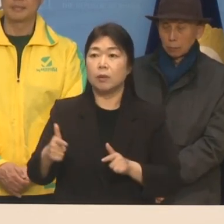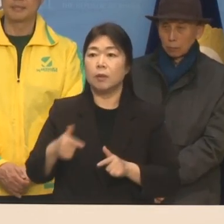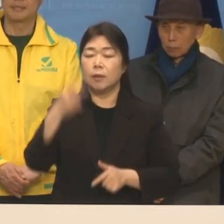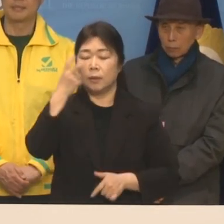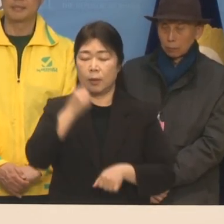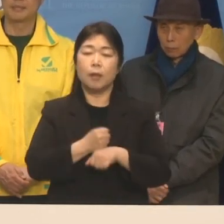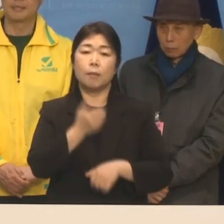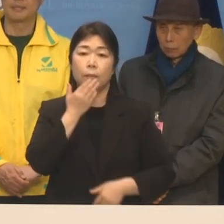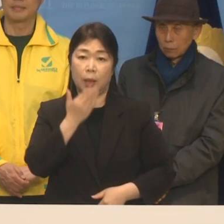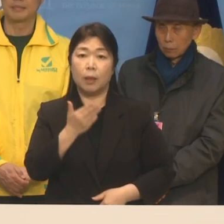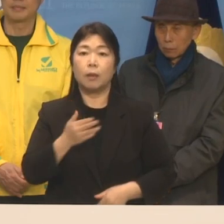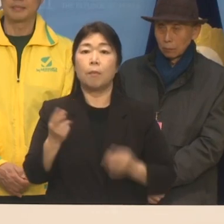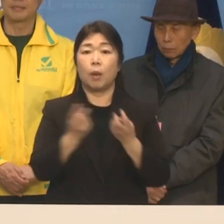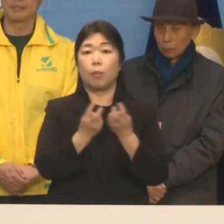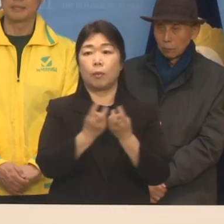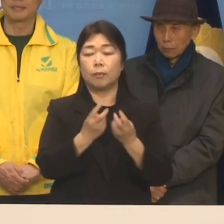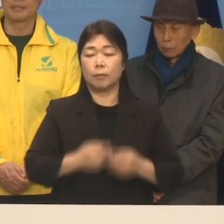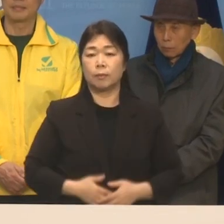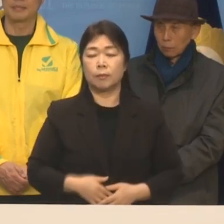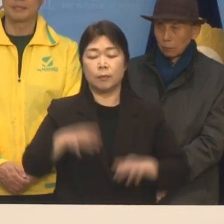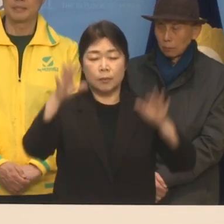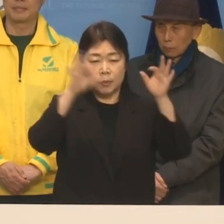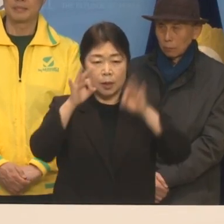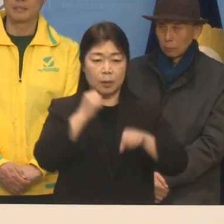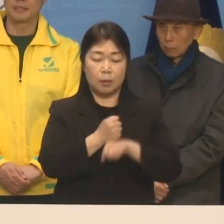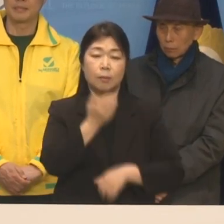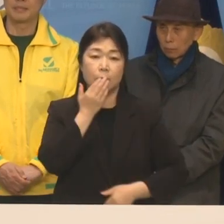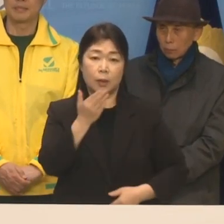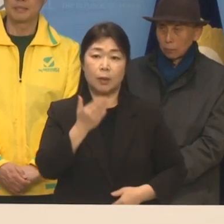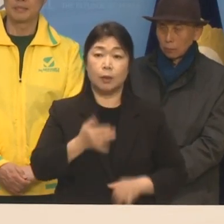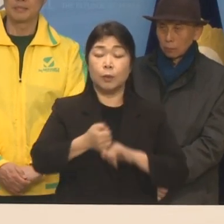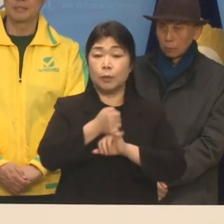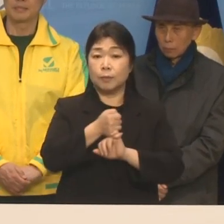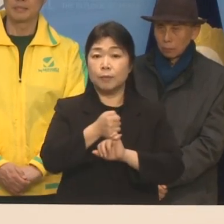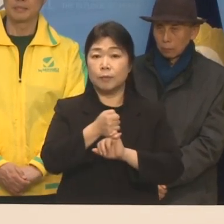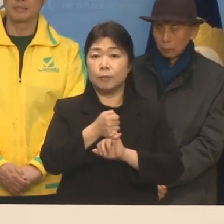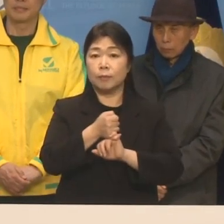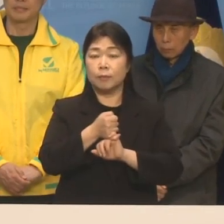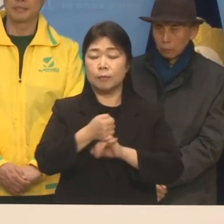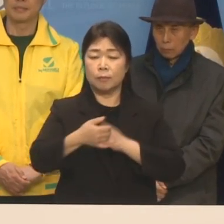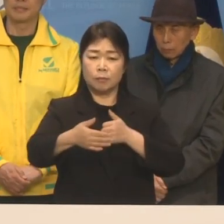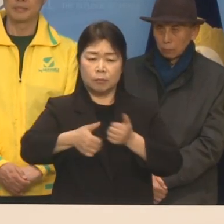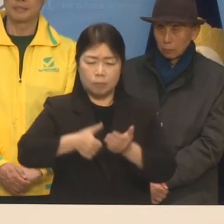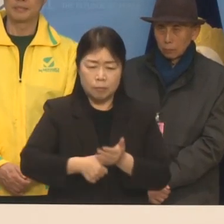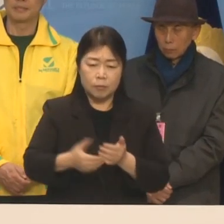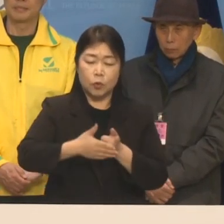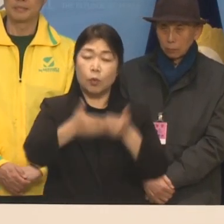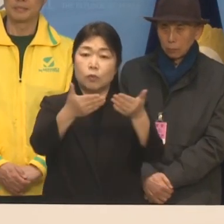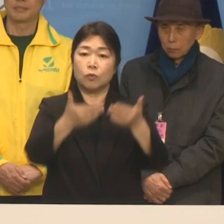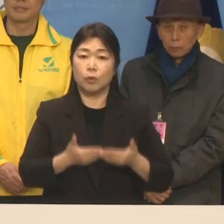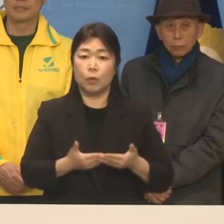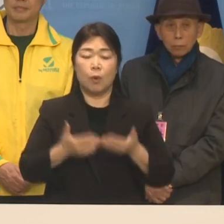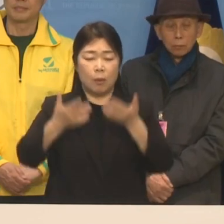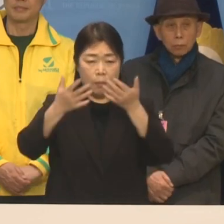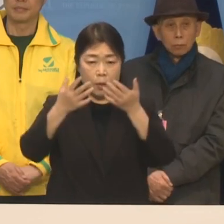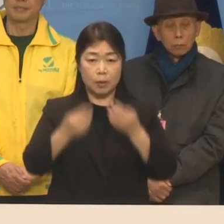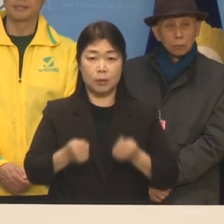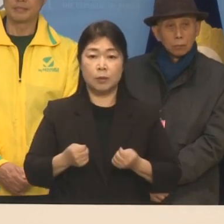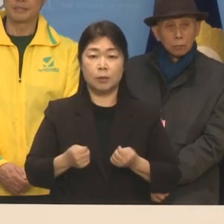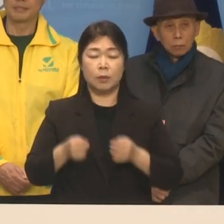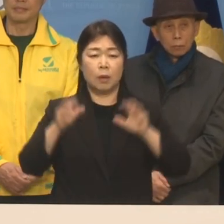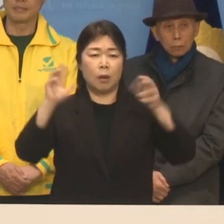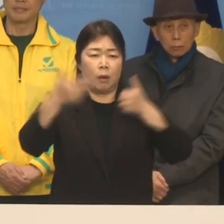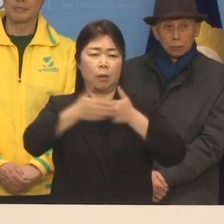그 길도 함께 찾아갈 수 있도록 성원해 주시고 많은